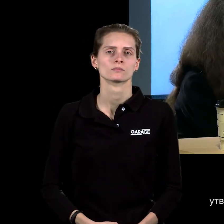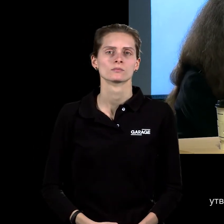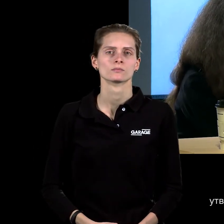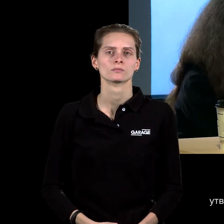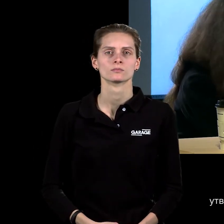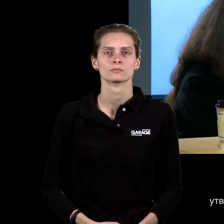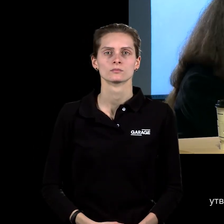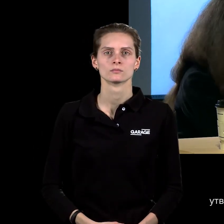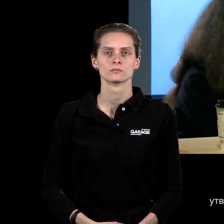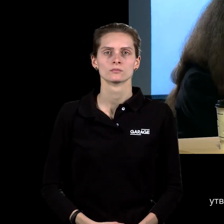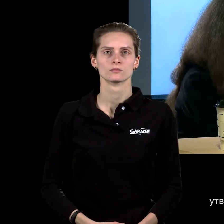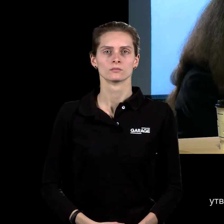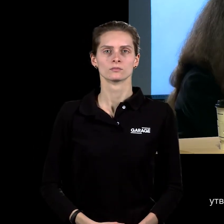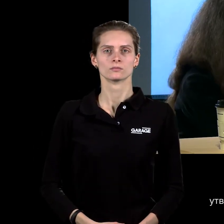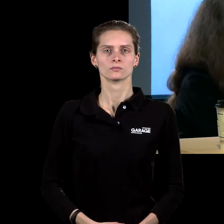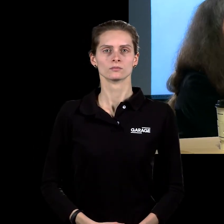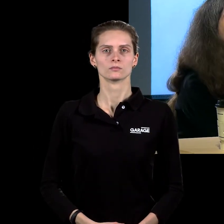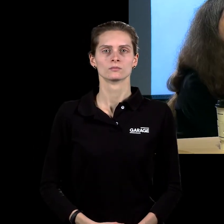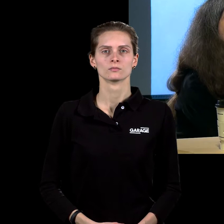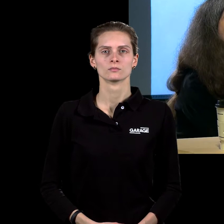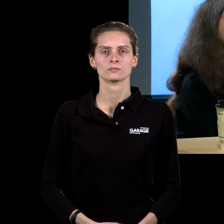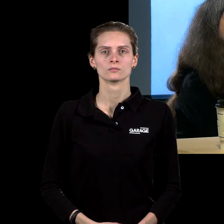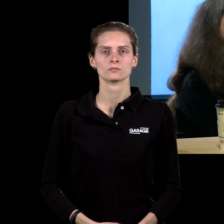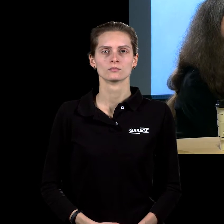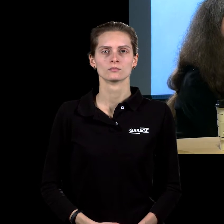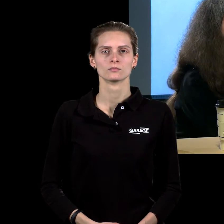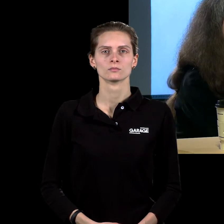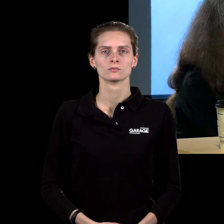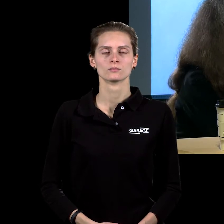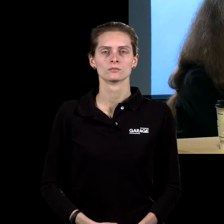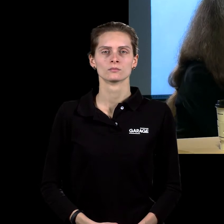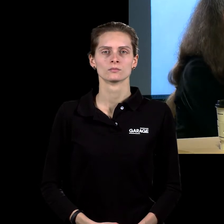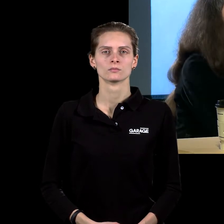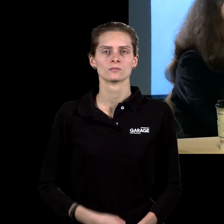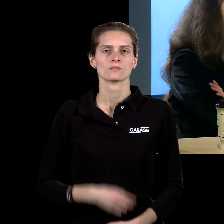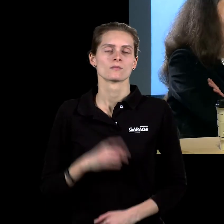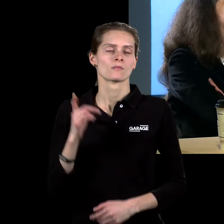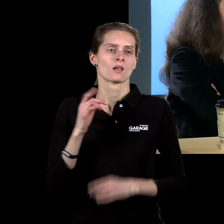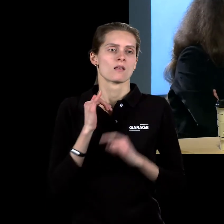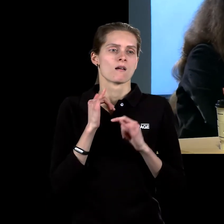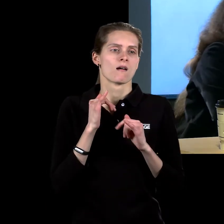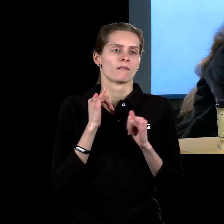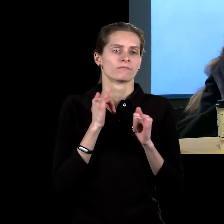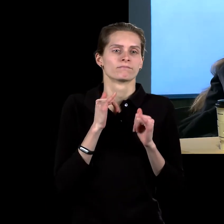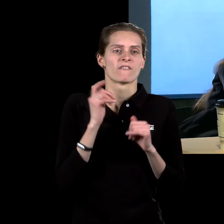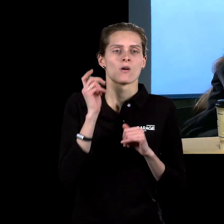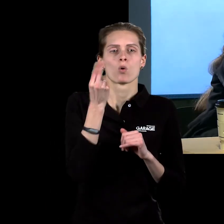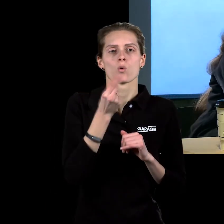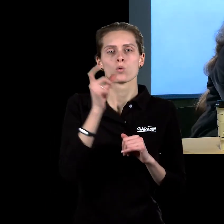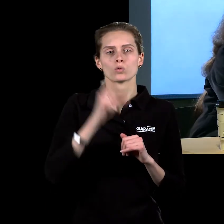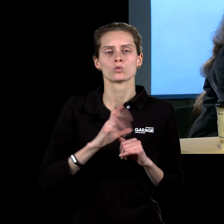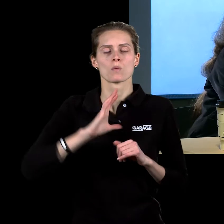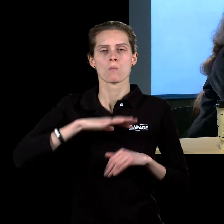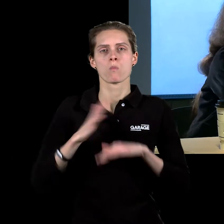утверждающегося в статусе культового художника и классика как раз для художников уже послевоенных поколения. Можно,